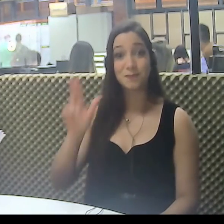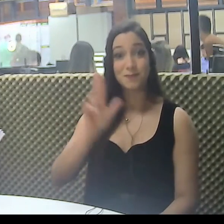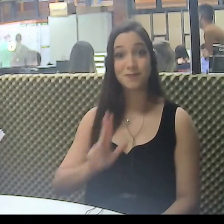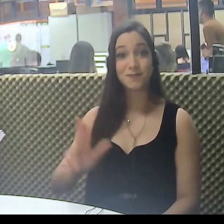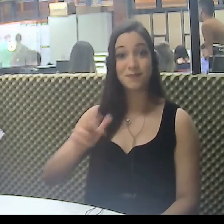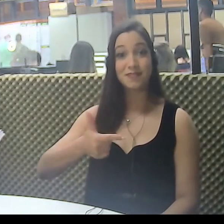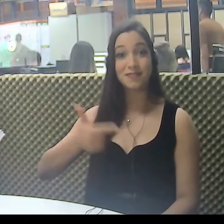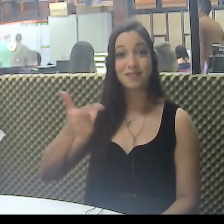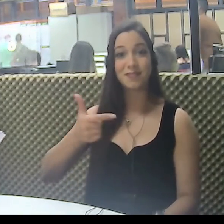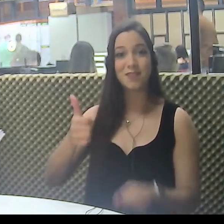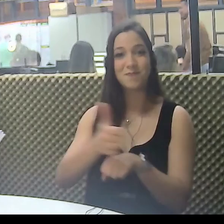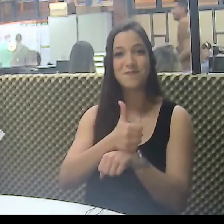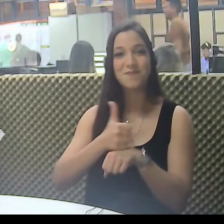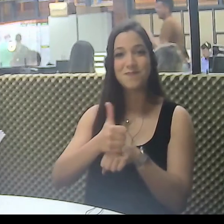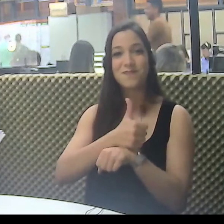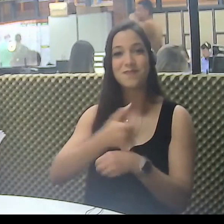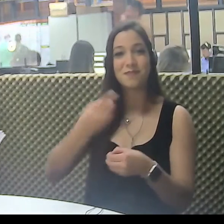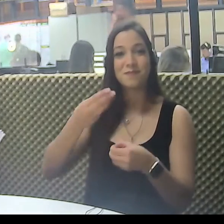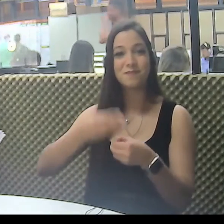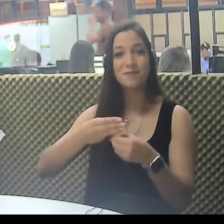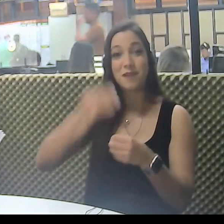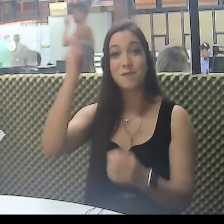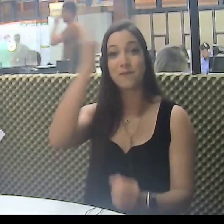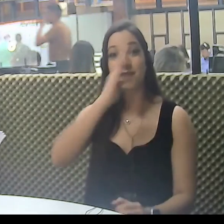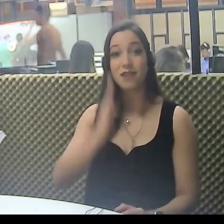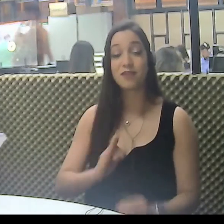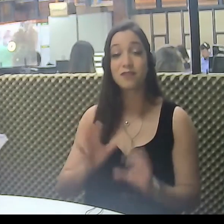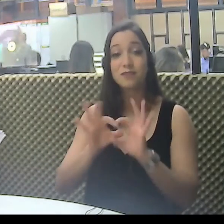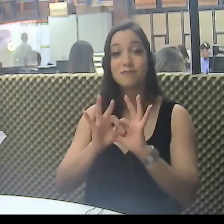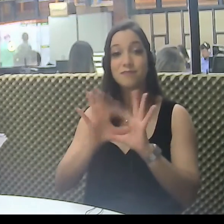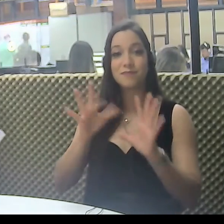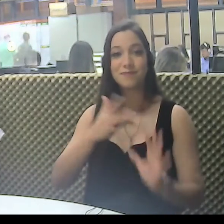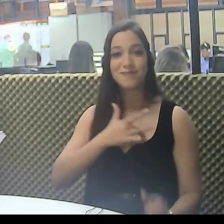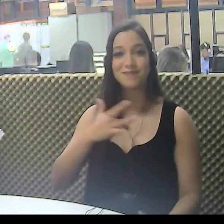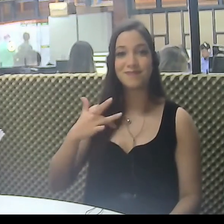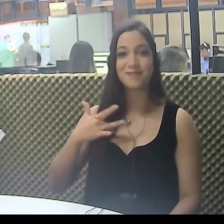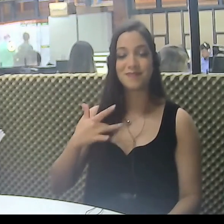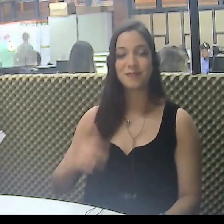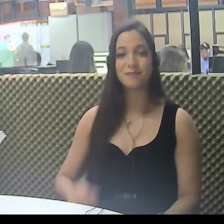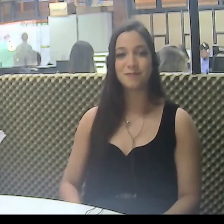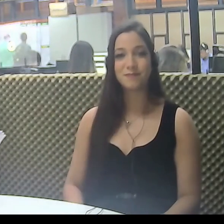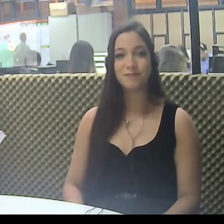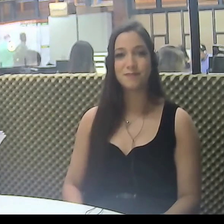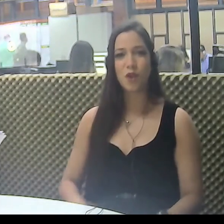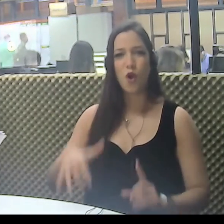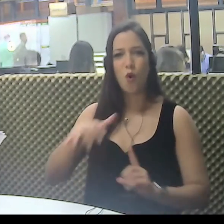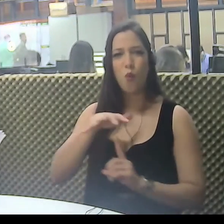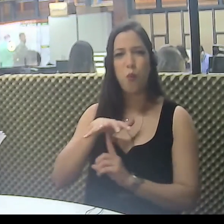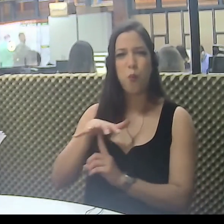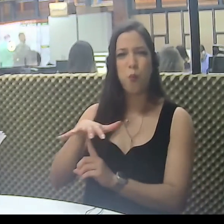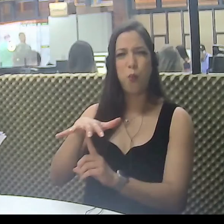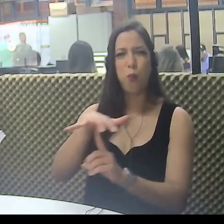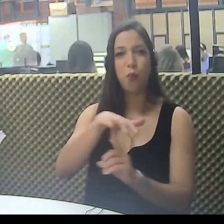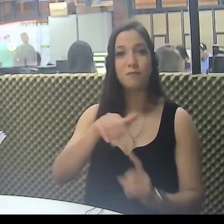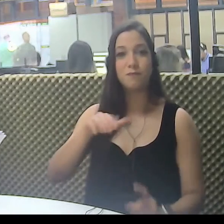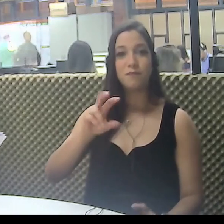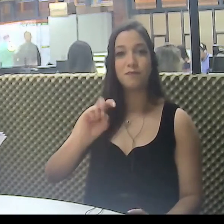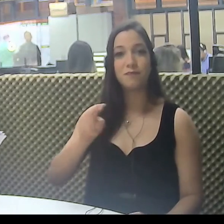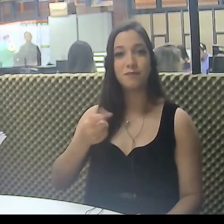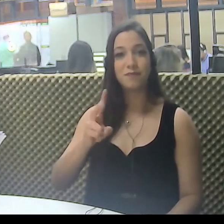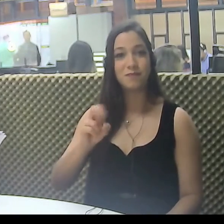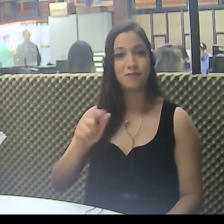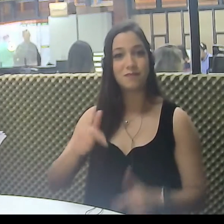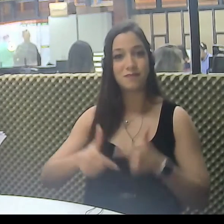Uberlândia é o segundo melhor município do Brasil em acesso à saúde. Mega Feirão oferece mais de 5 mil